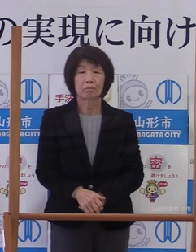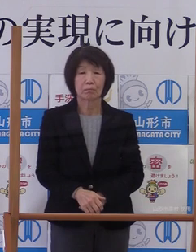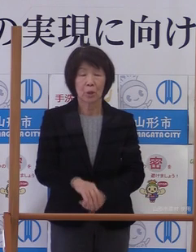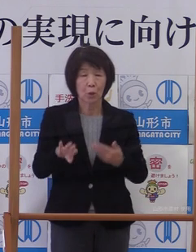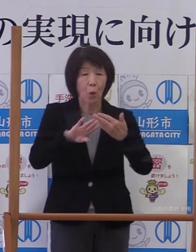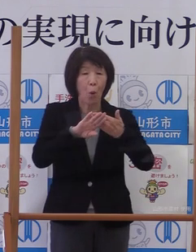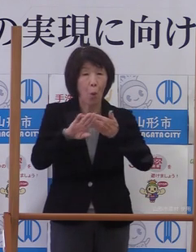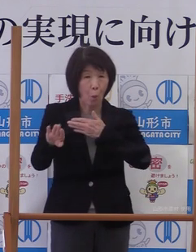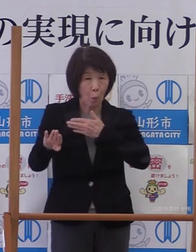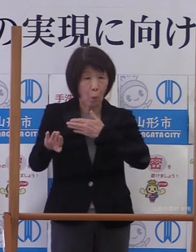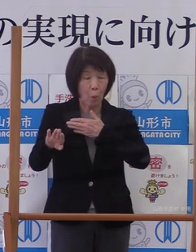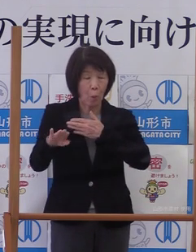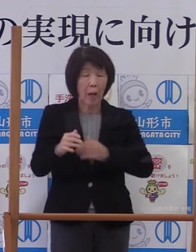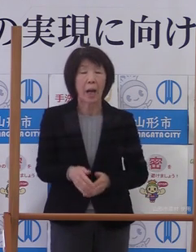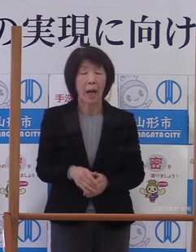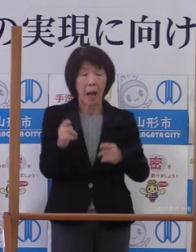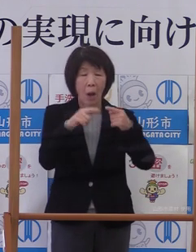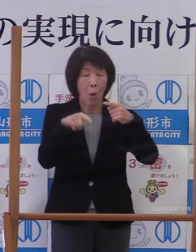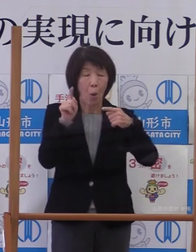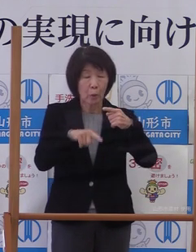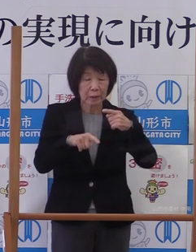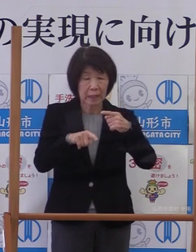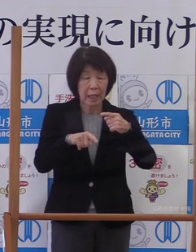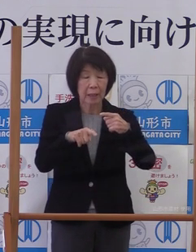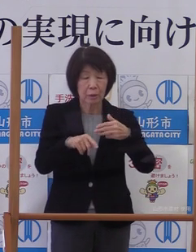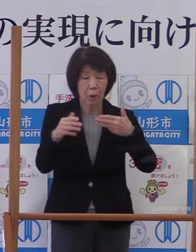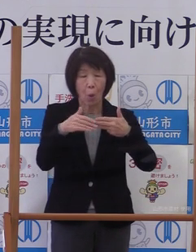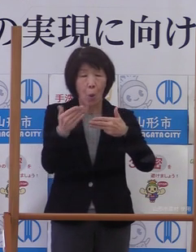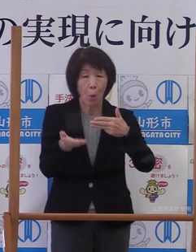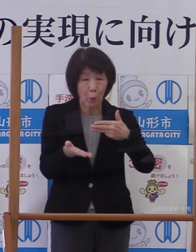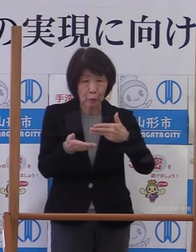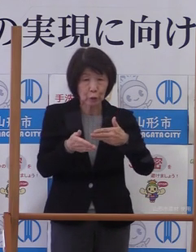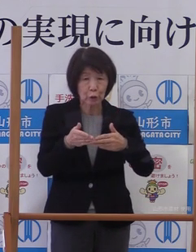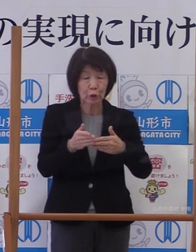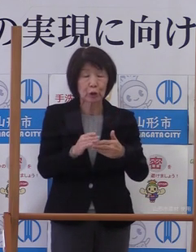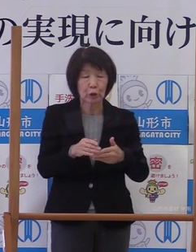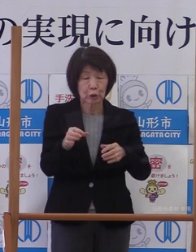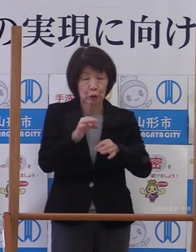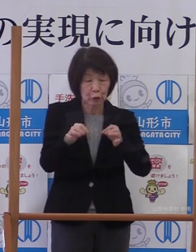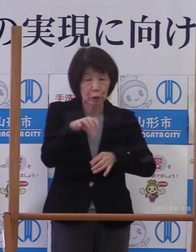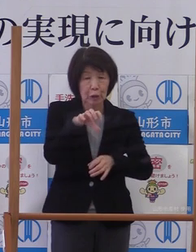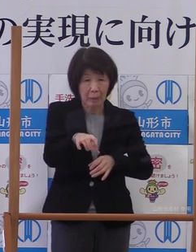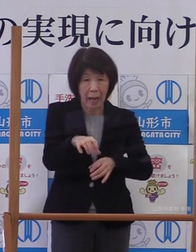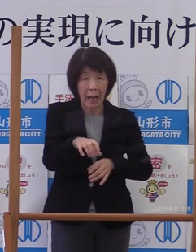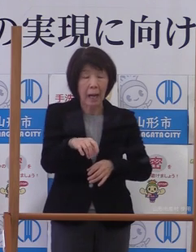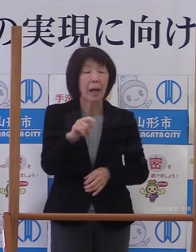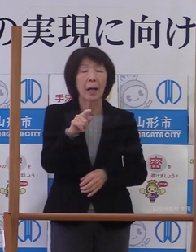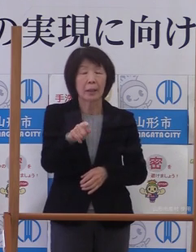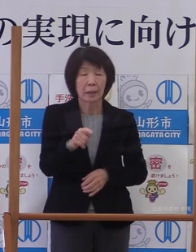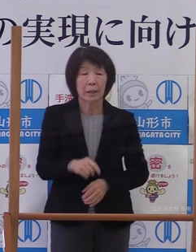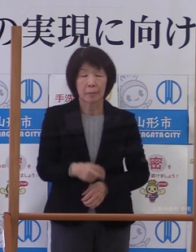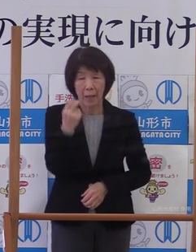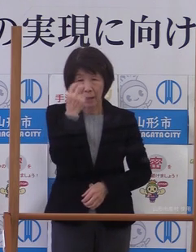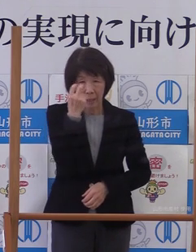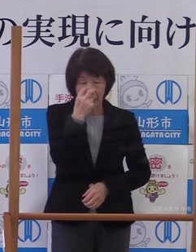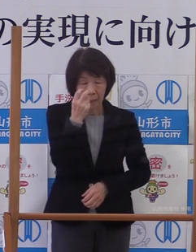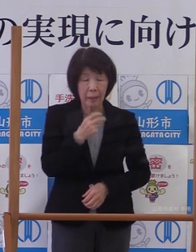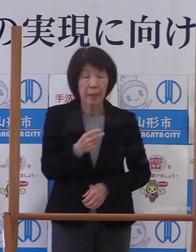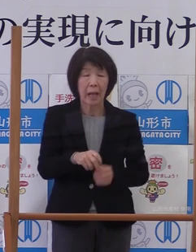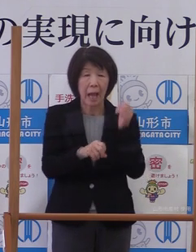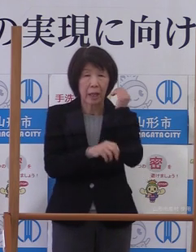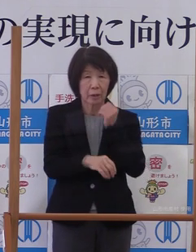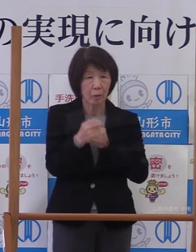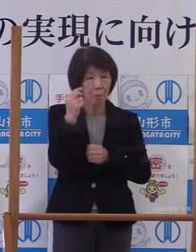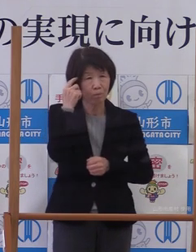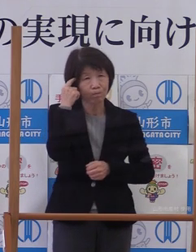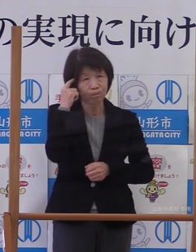このほか、公設地方卸売市場の再整備に向け、市場規模機能等について検討し、基本構